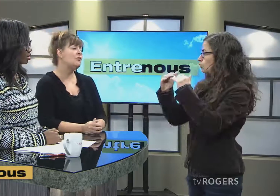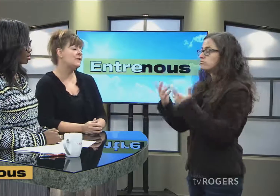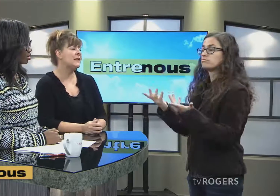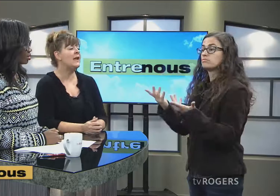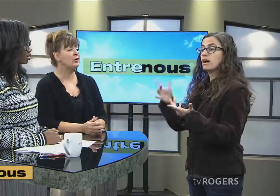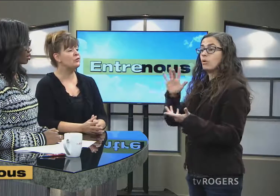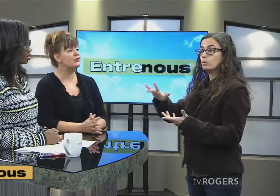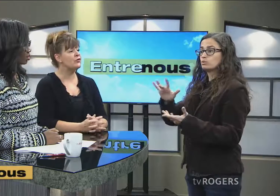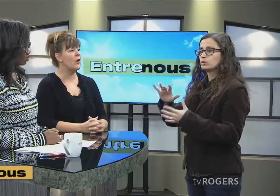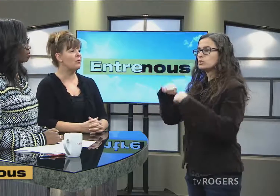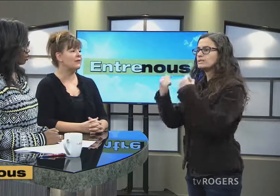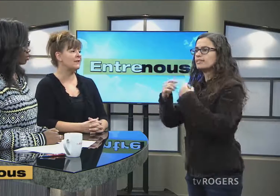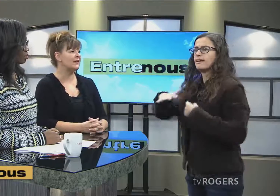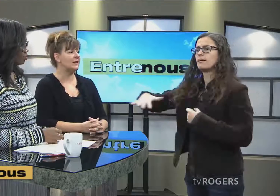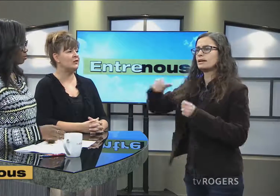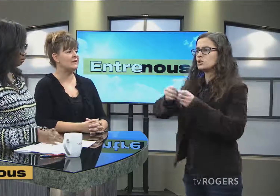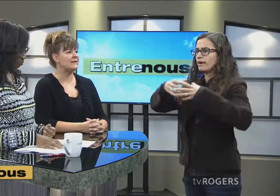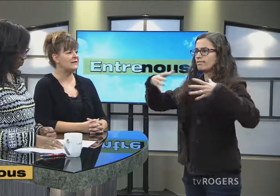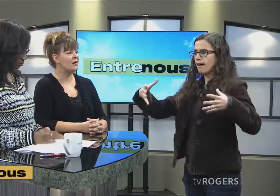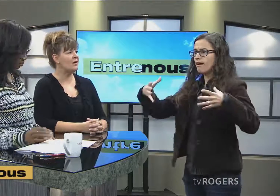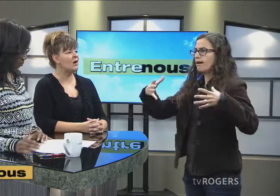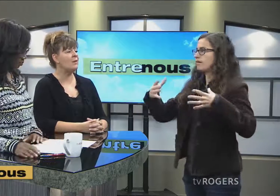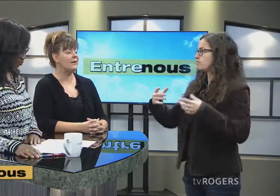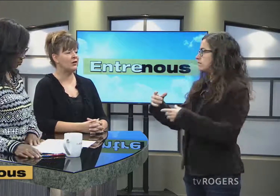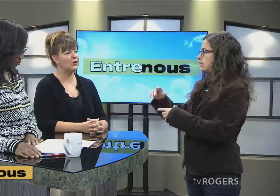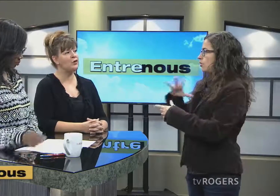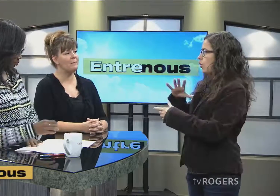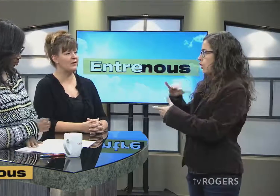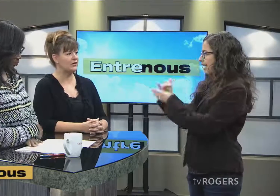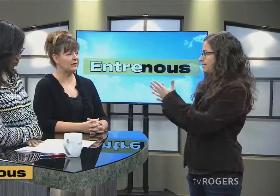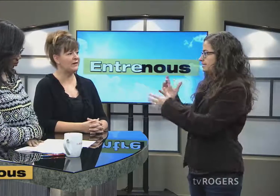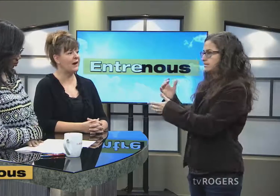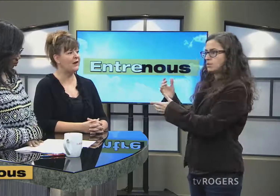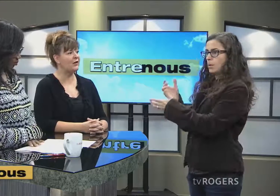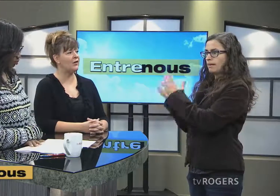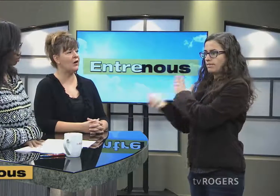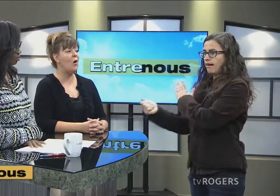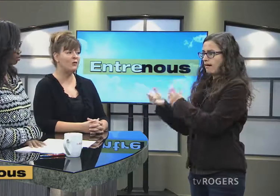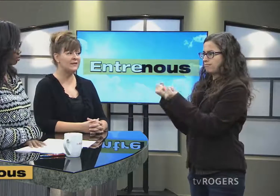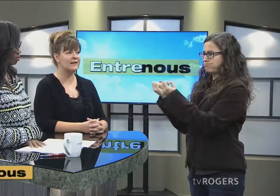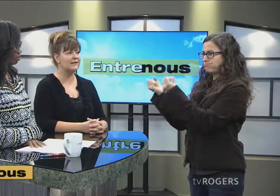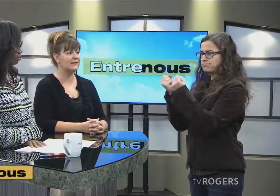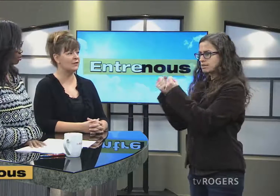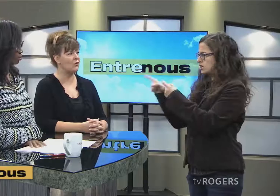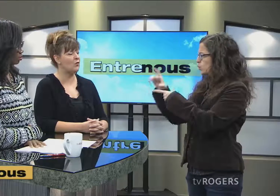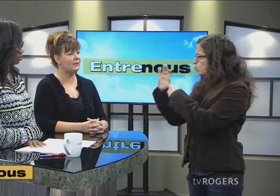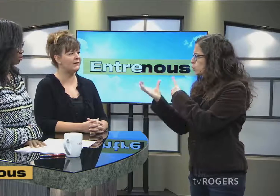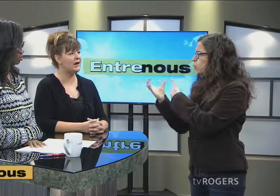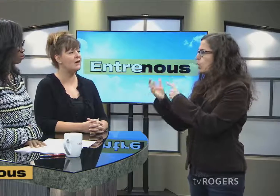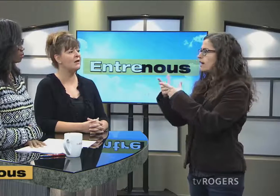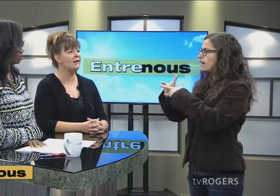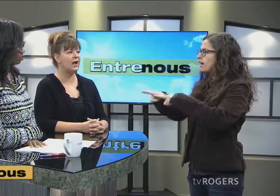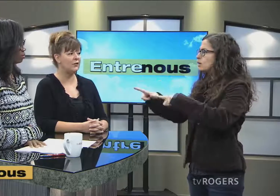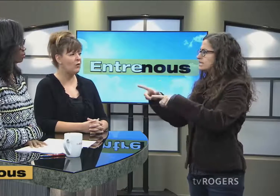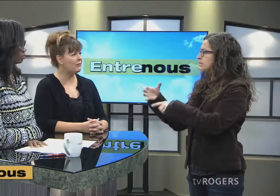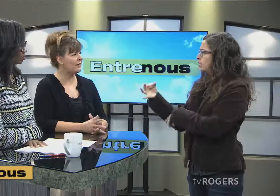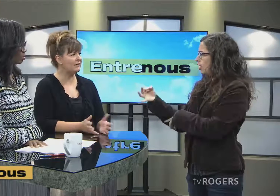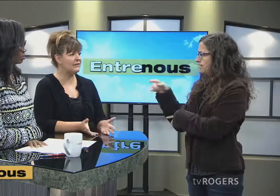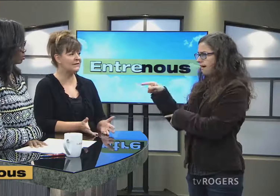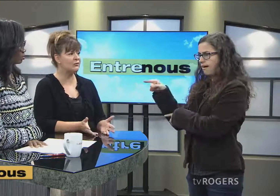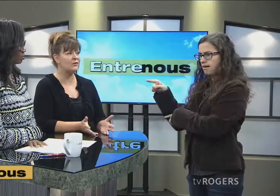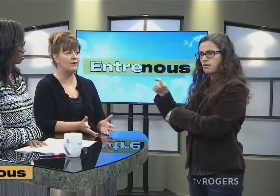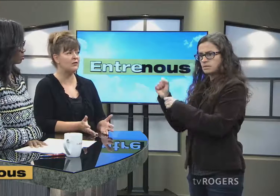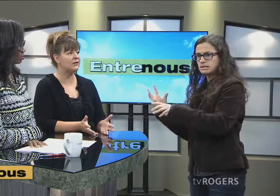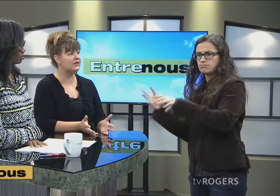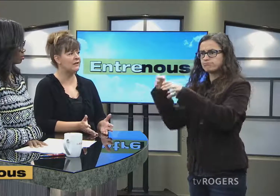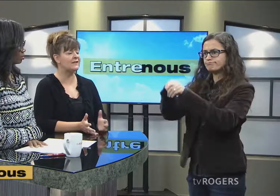Bien, le but, c'est l'inclusion. C'est certain que c'est ça, parce que le groupe majoritaire ont des artistes qui sont compétents. Il y en a. Puis en langue